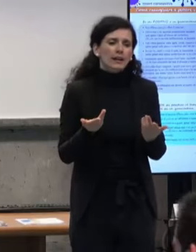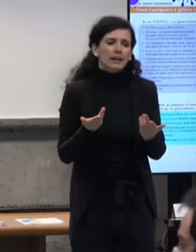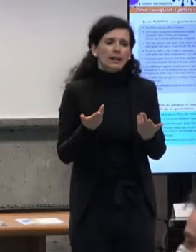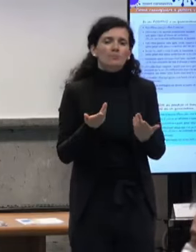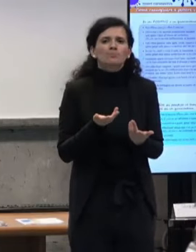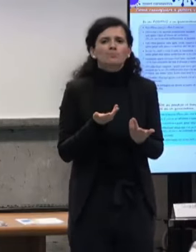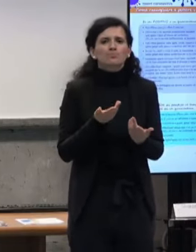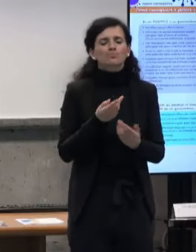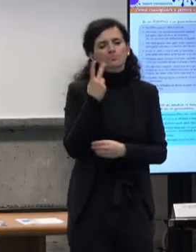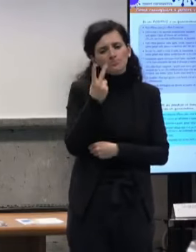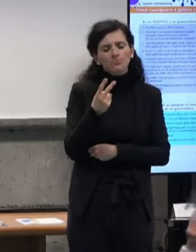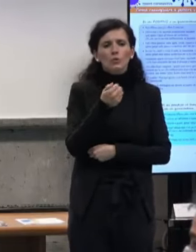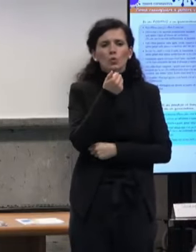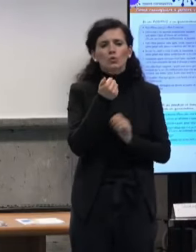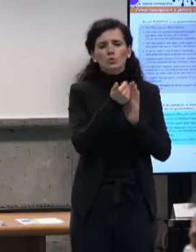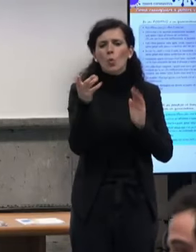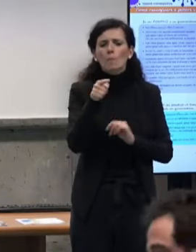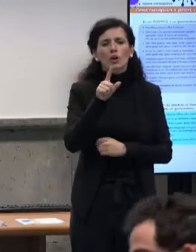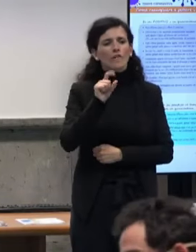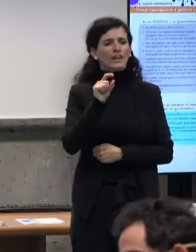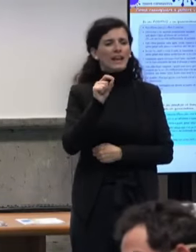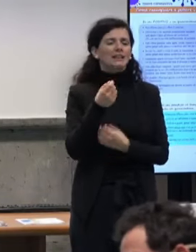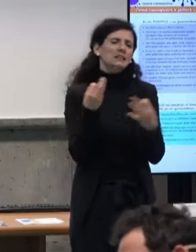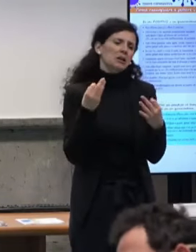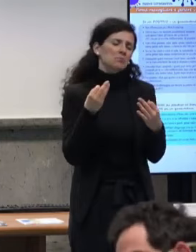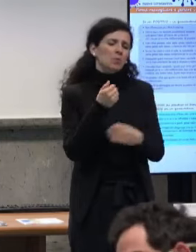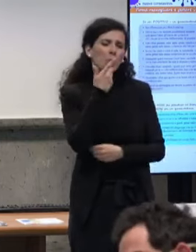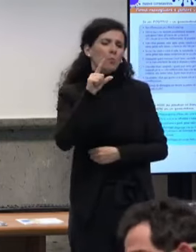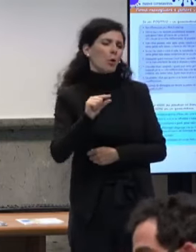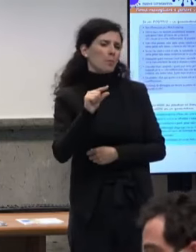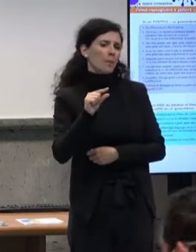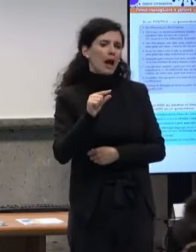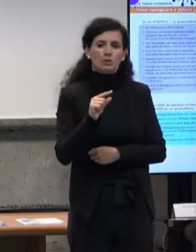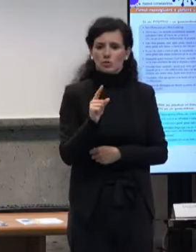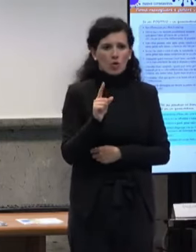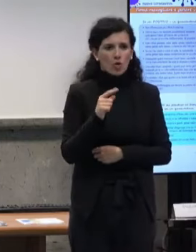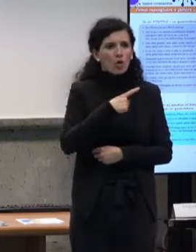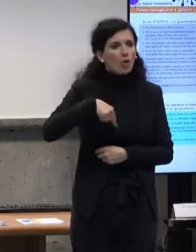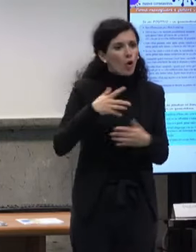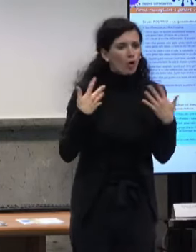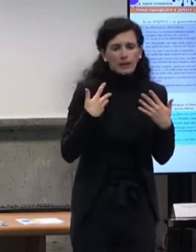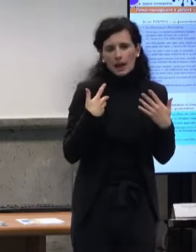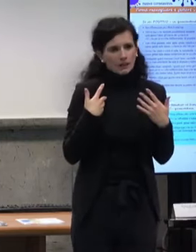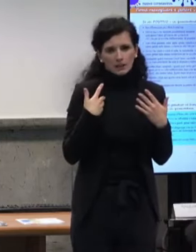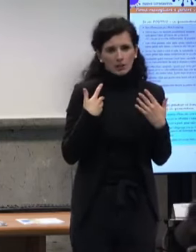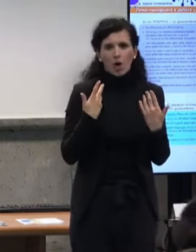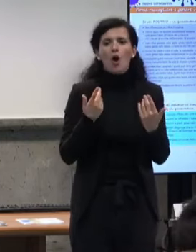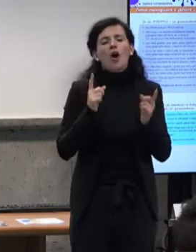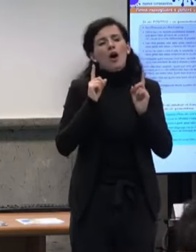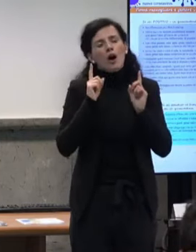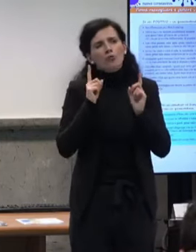accontentare il numero basso attuale ma fa ha trovato diciamo una modalità per io uso il termine